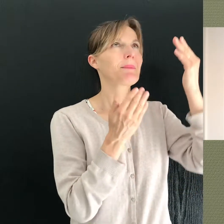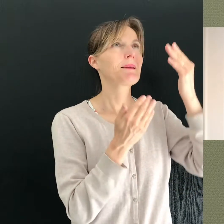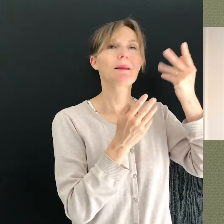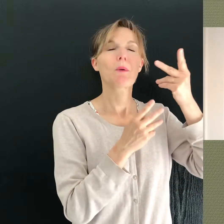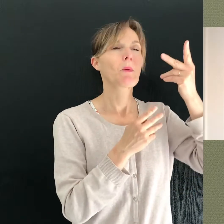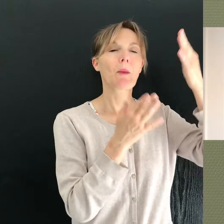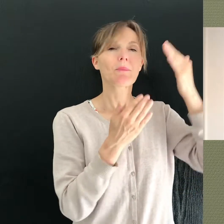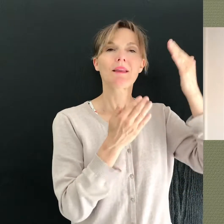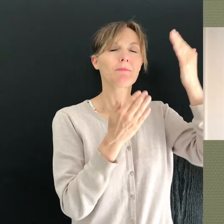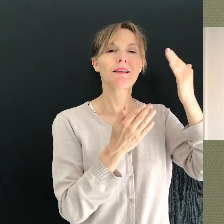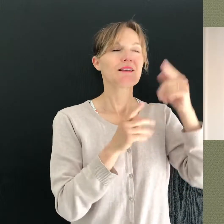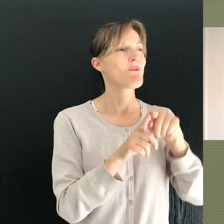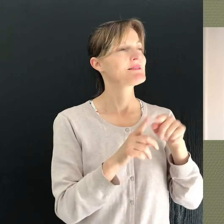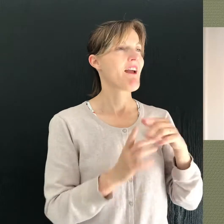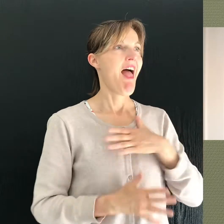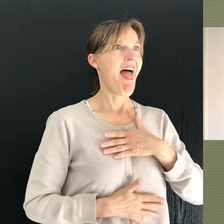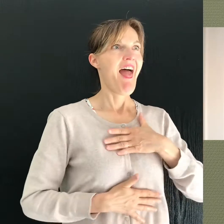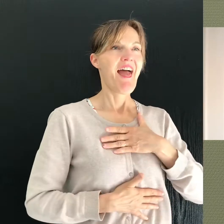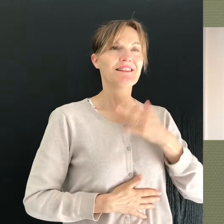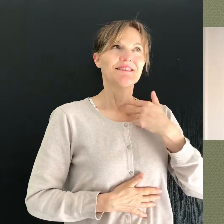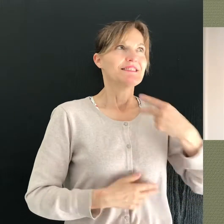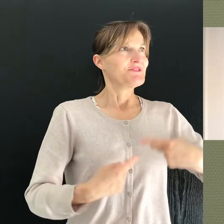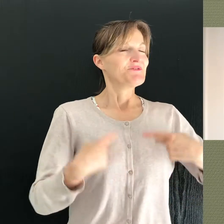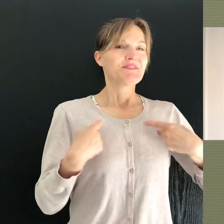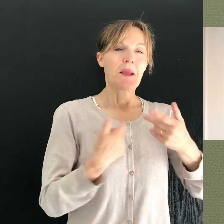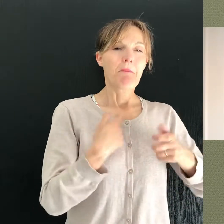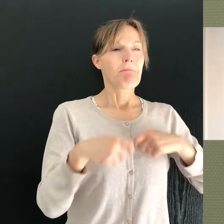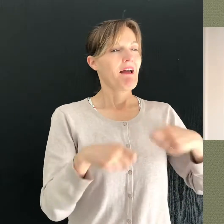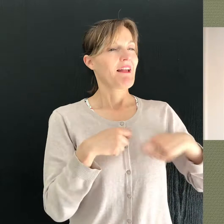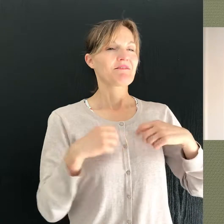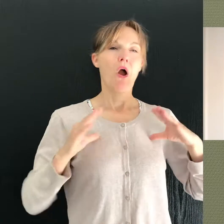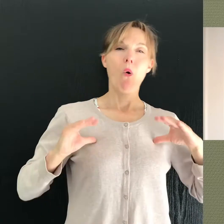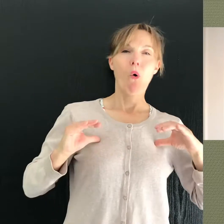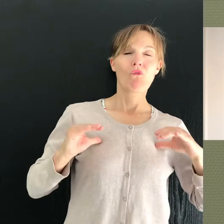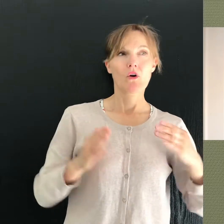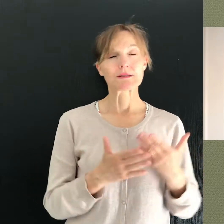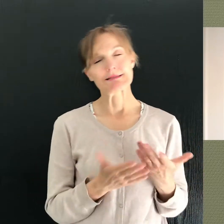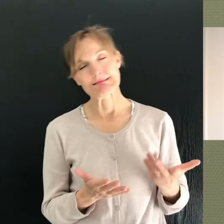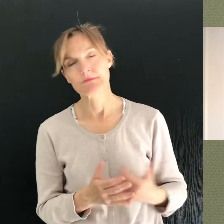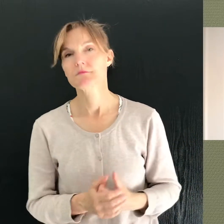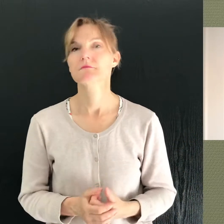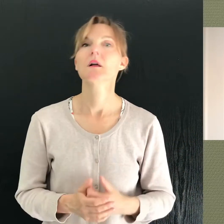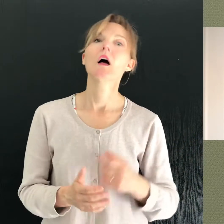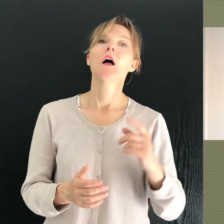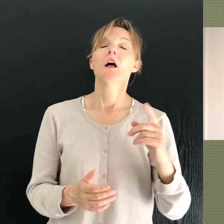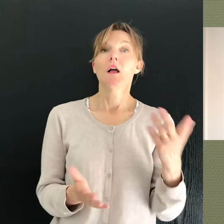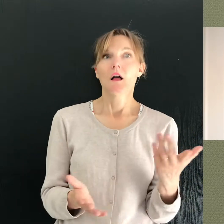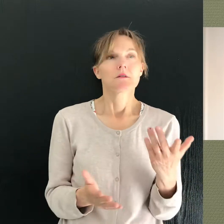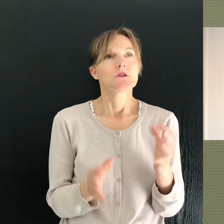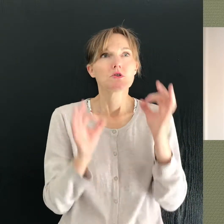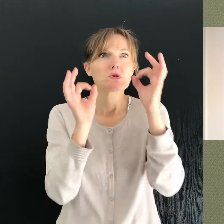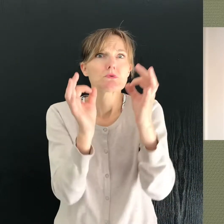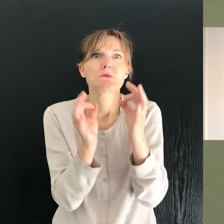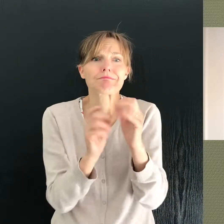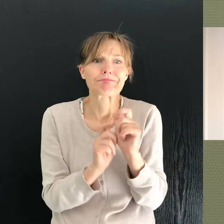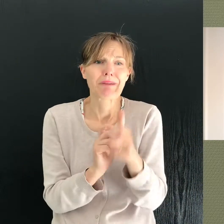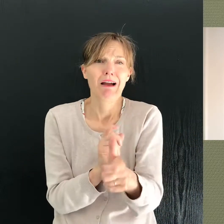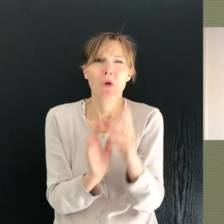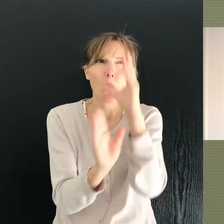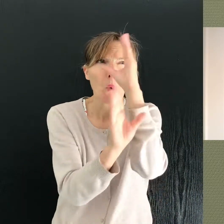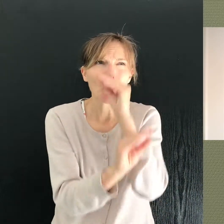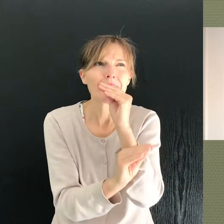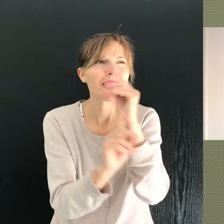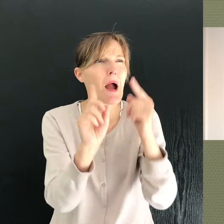bénédictions et la satisfaction d'une vie matérielle confortable. Nous en avons oublié